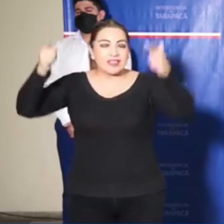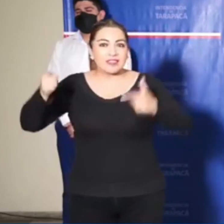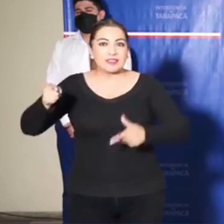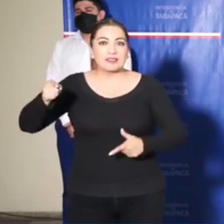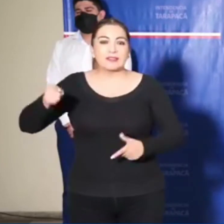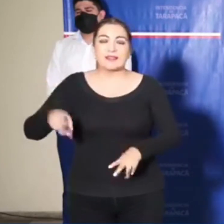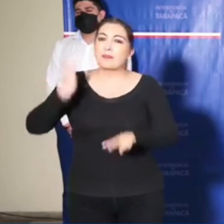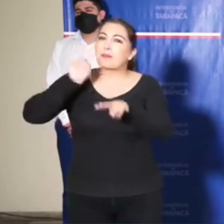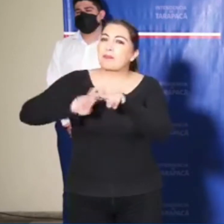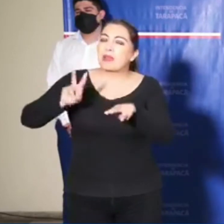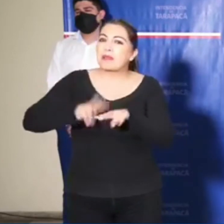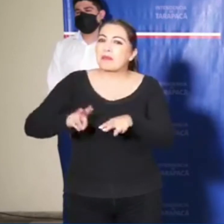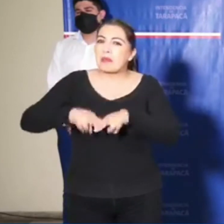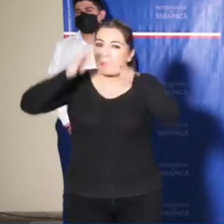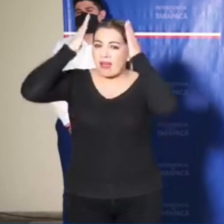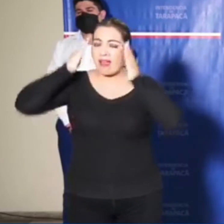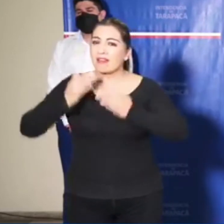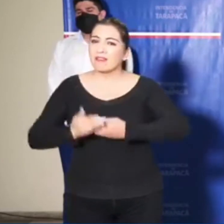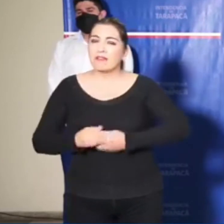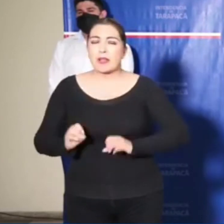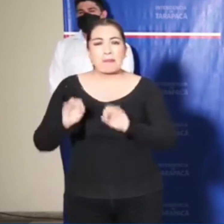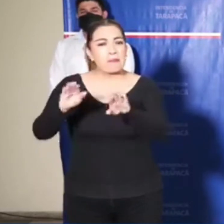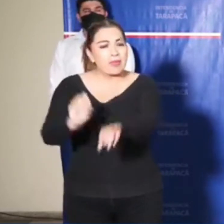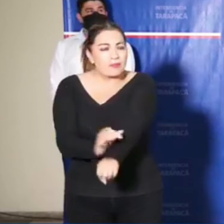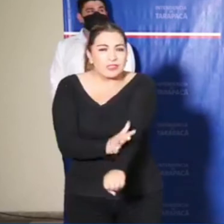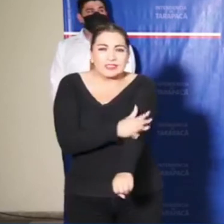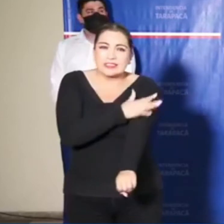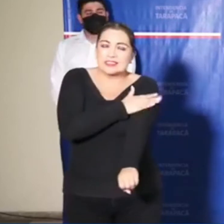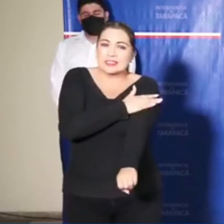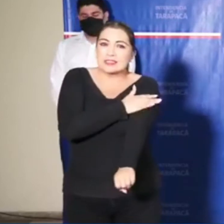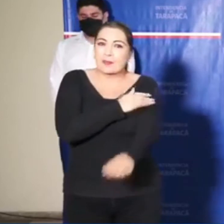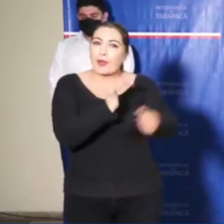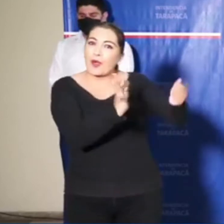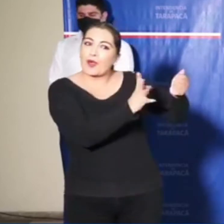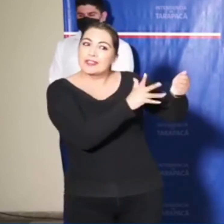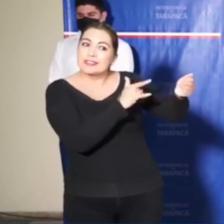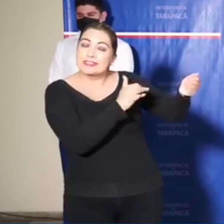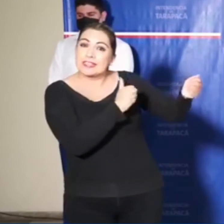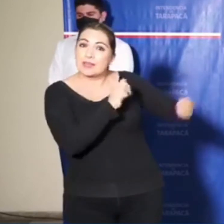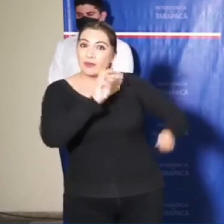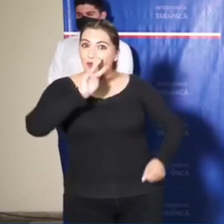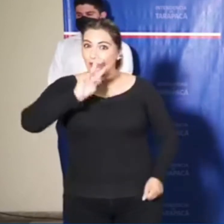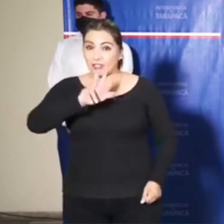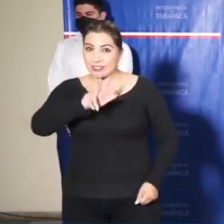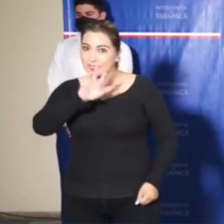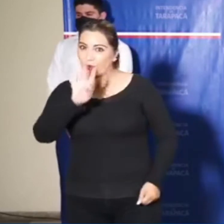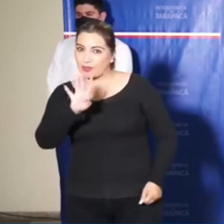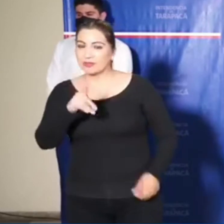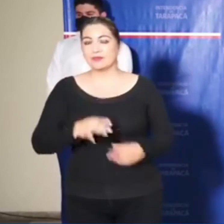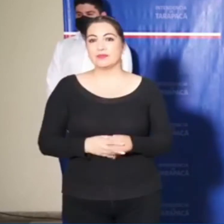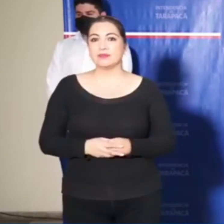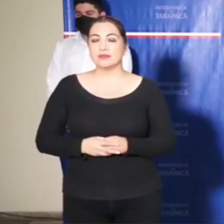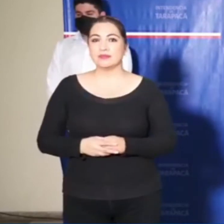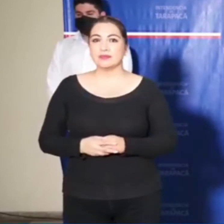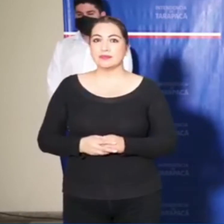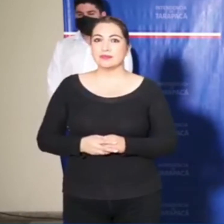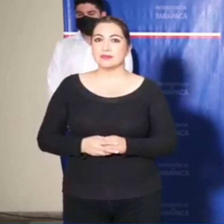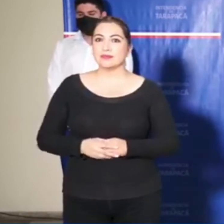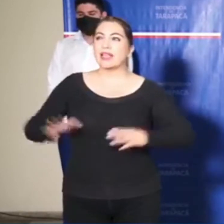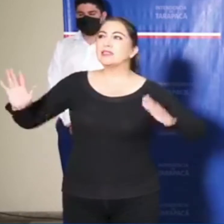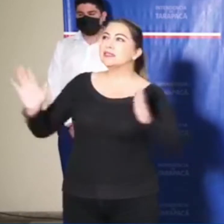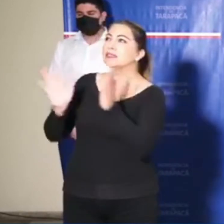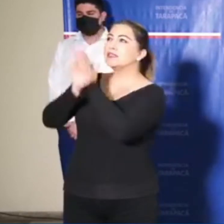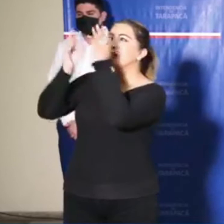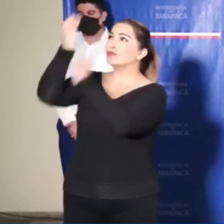se prepara con los mismos sentimientos del Salmo 84, que dice: «Cuán hermoso es tu